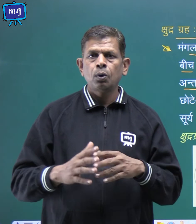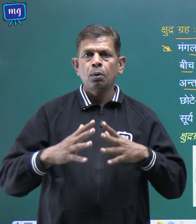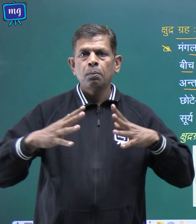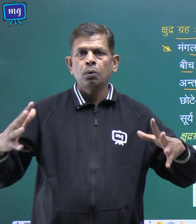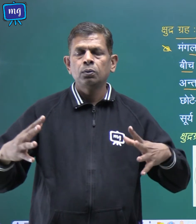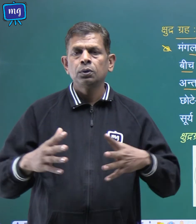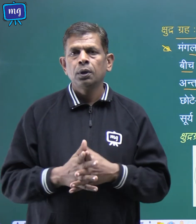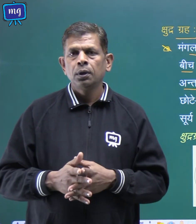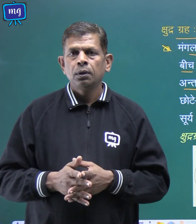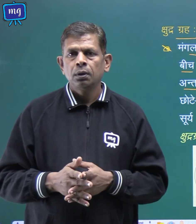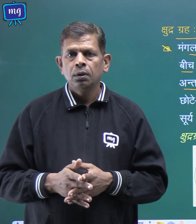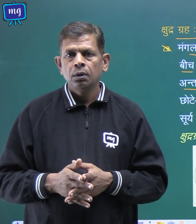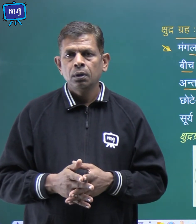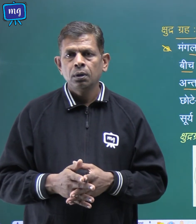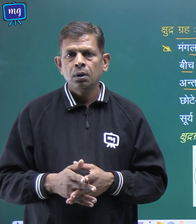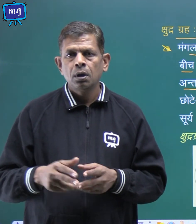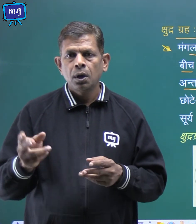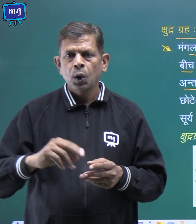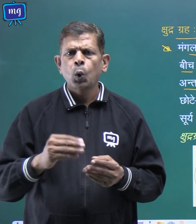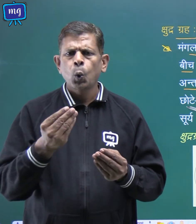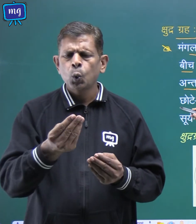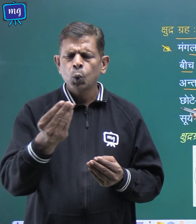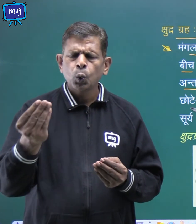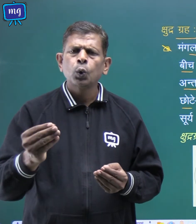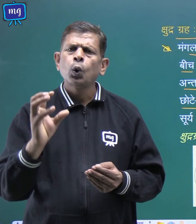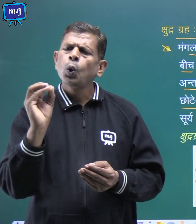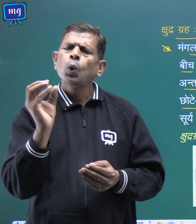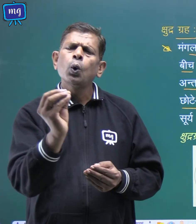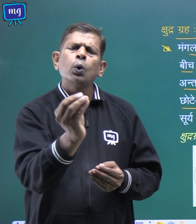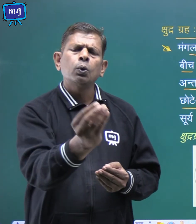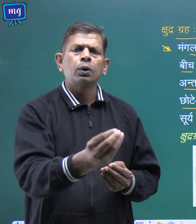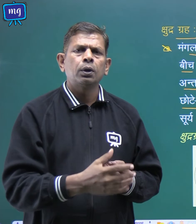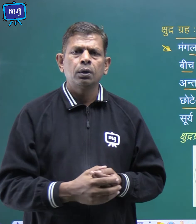बहुत सारे ऐसे छोटे छोटे पिंडों ने